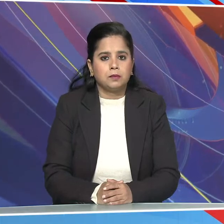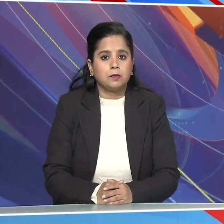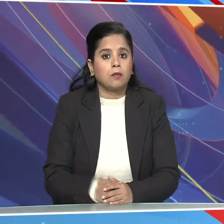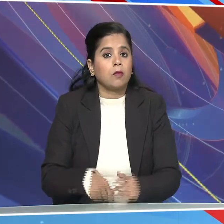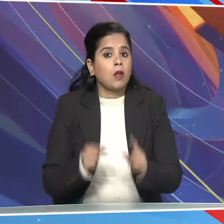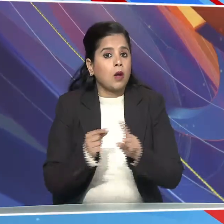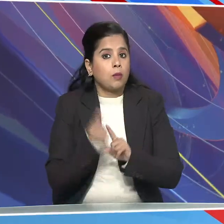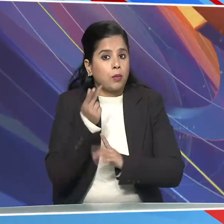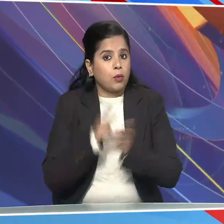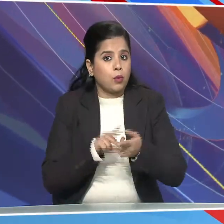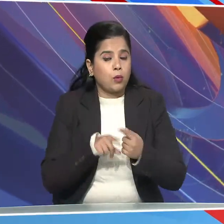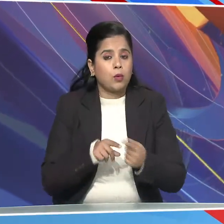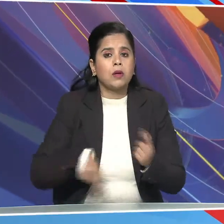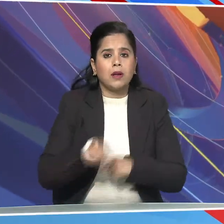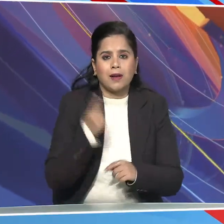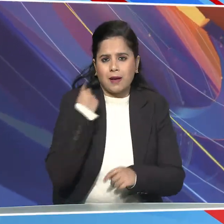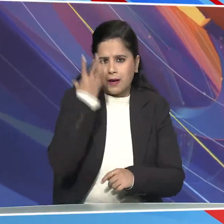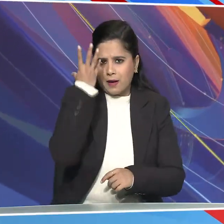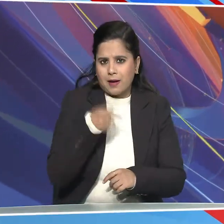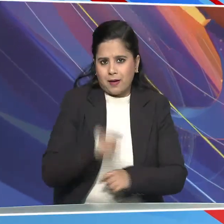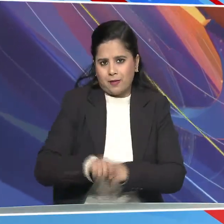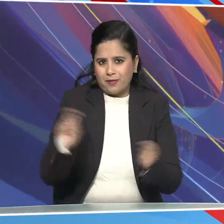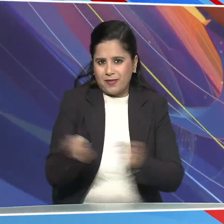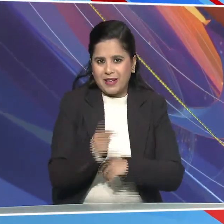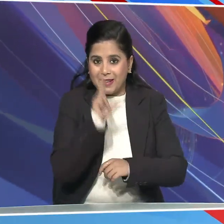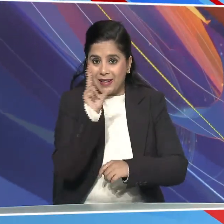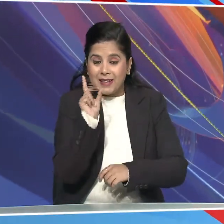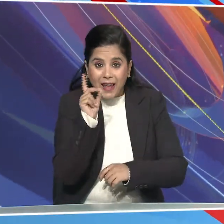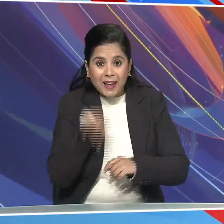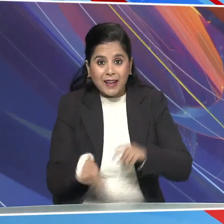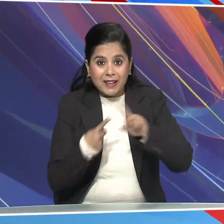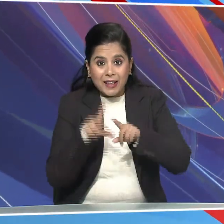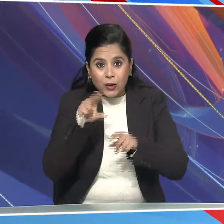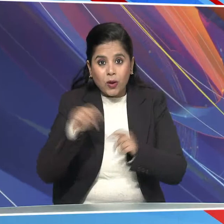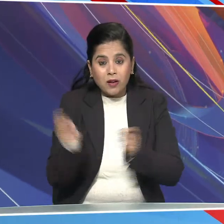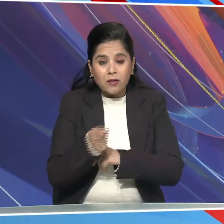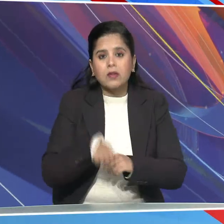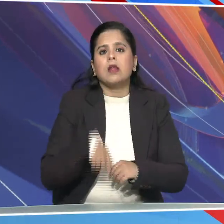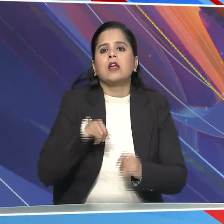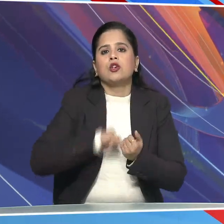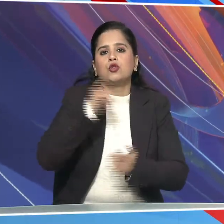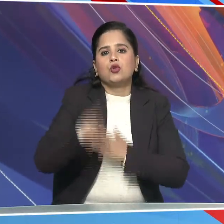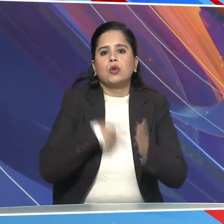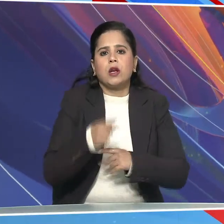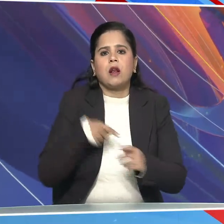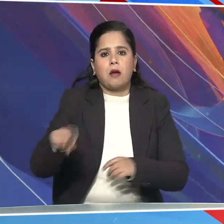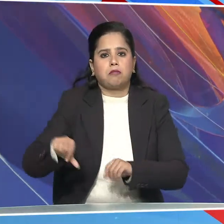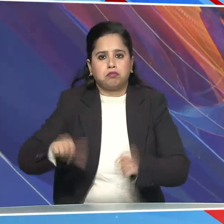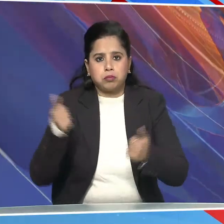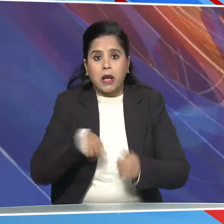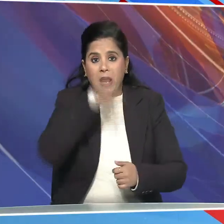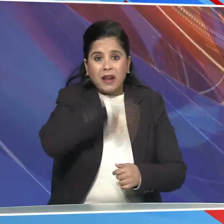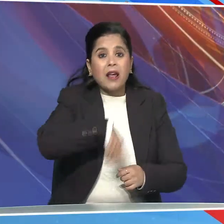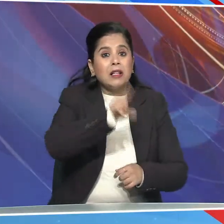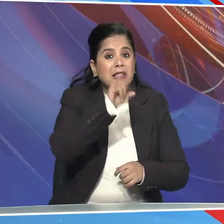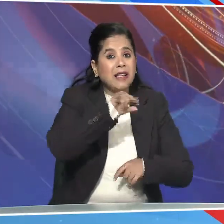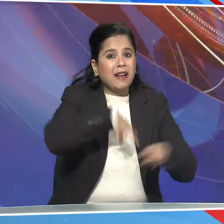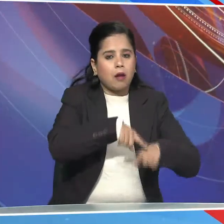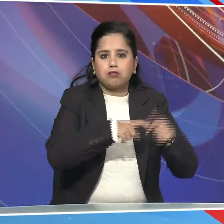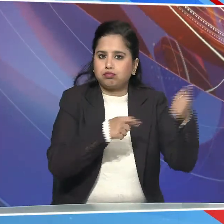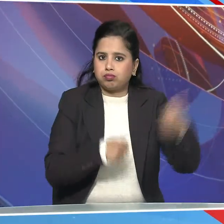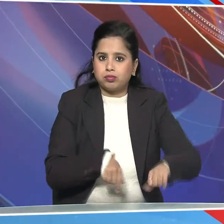और पुणे में कल शाम खेले गए दूसरे T20 मुकाबला में श्रीलंका ने भारत को 16 रनों से हरा दिया है जीत के लिए मिले